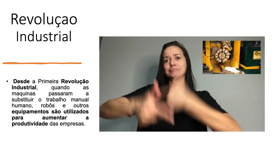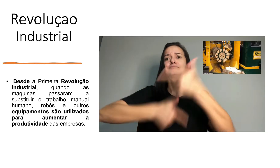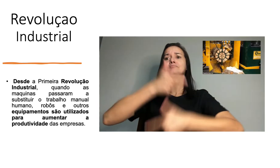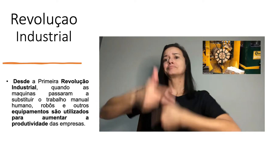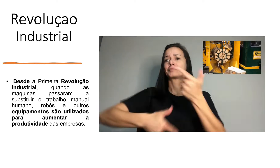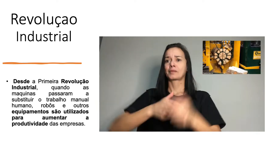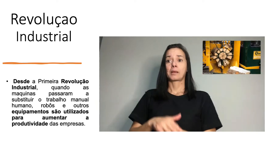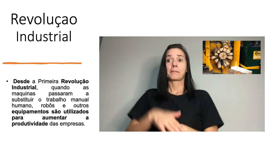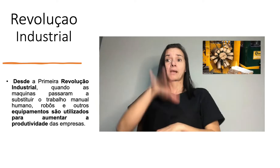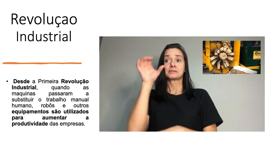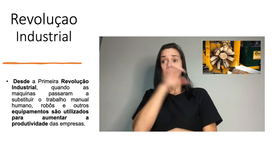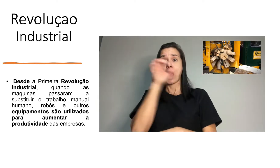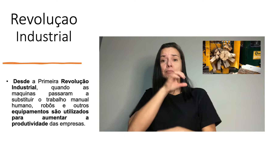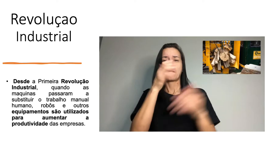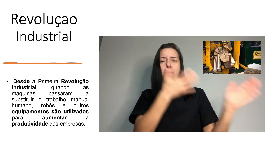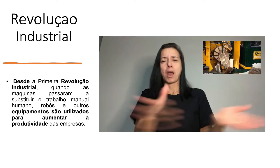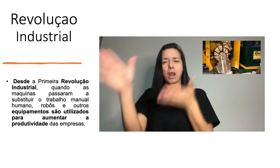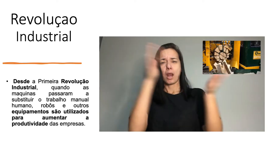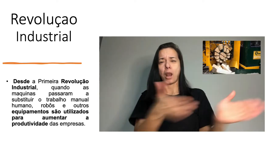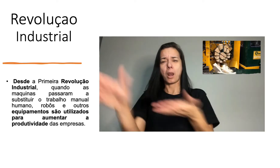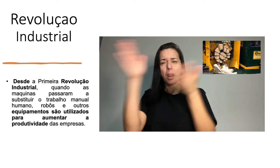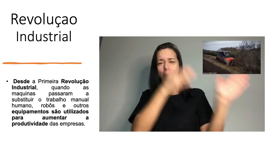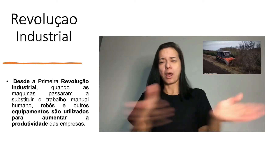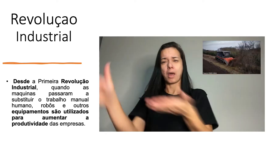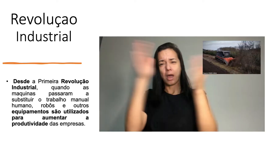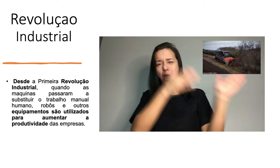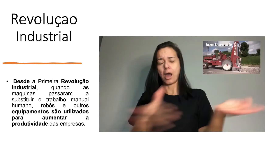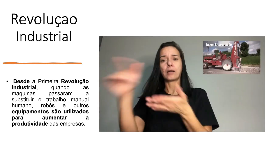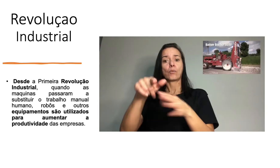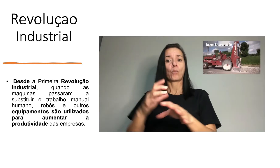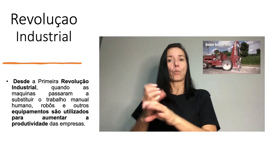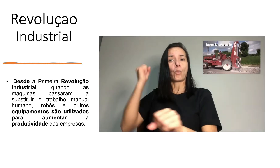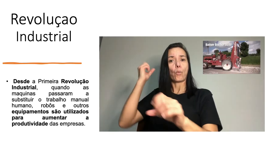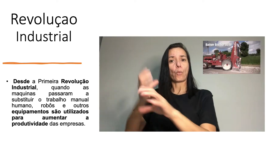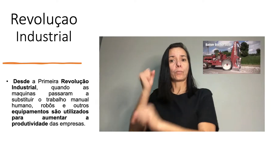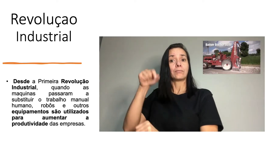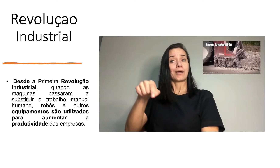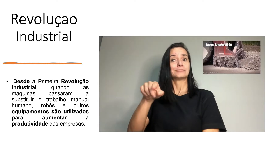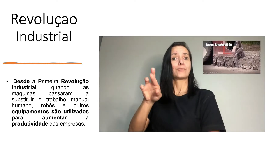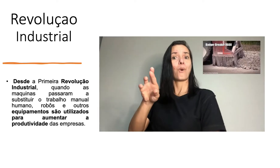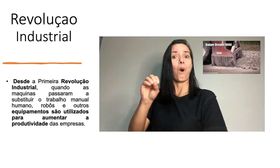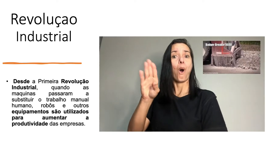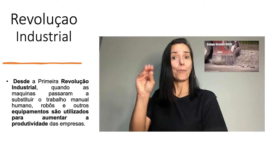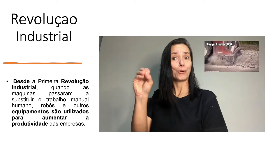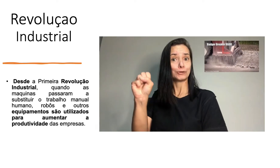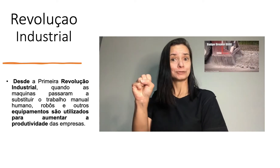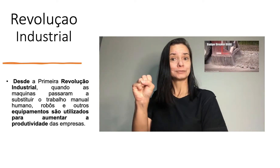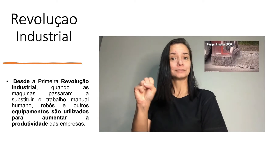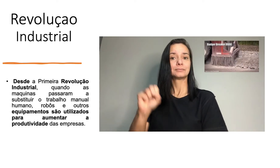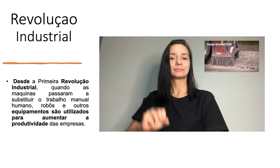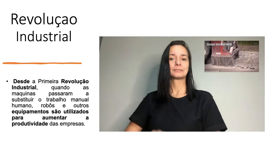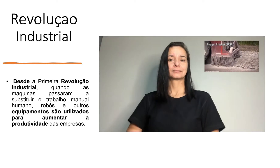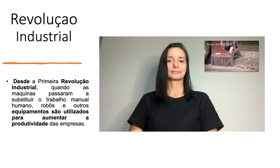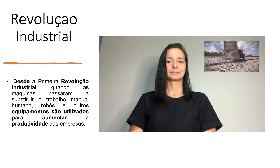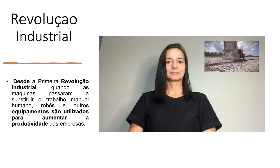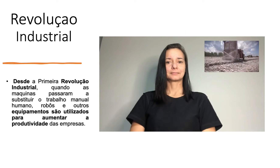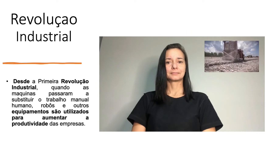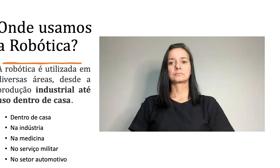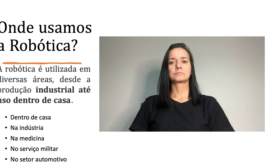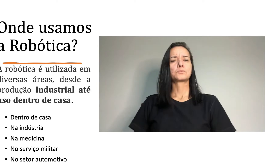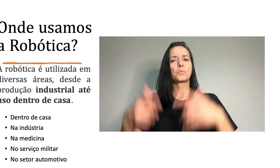manual humano, e robôs e outros equipamentos são utilizados para aumentar a produtividade das